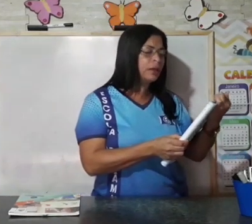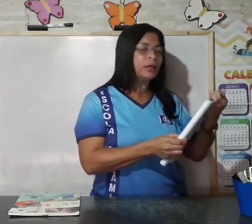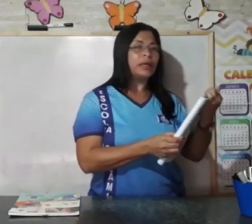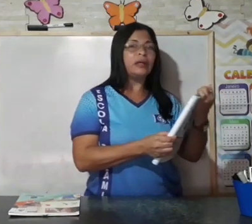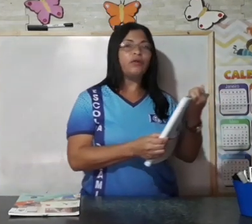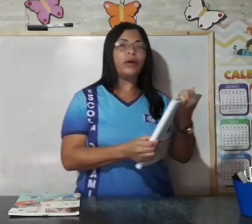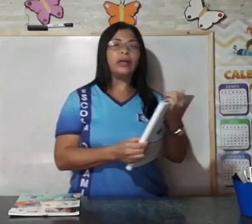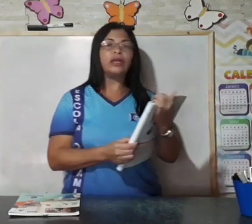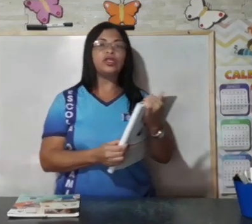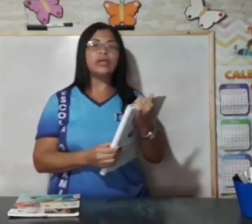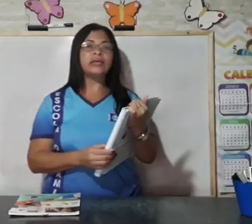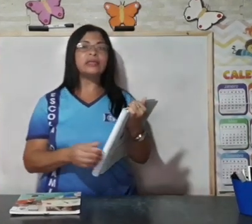e diferentes